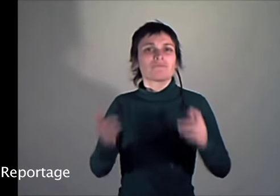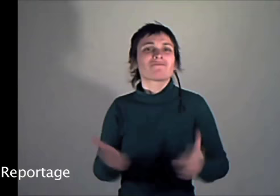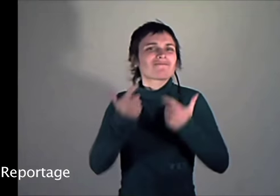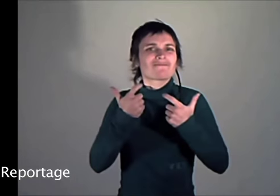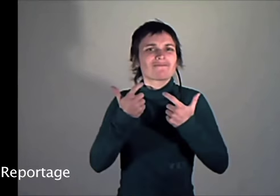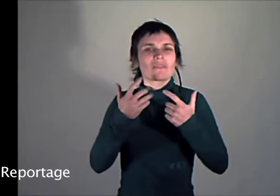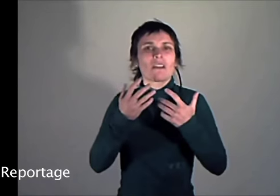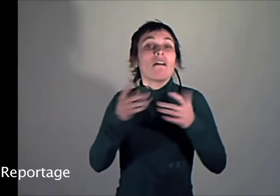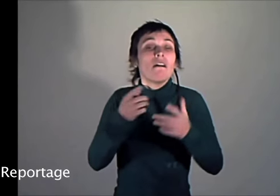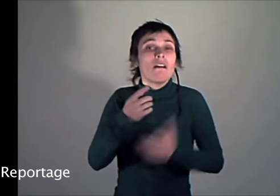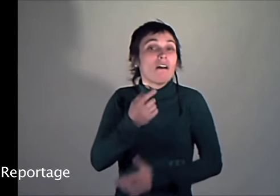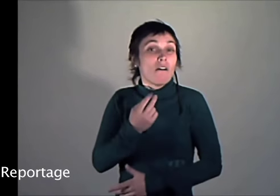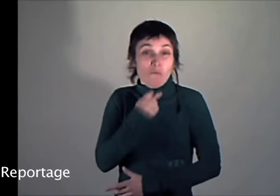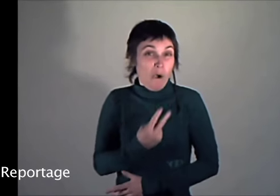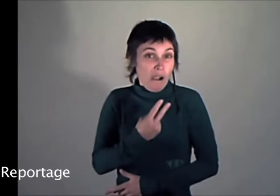3, 4, etc. Ça aidait.